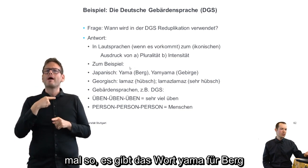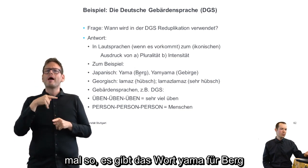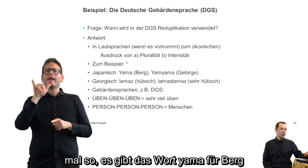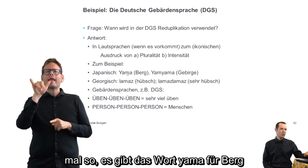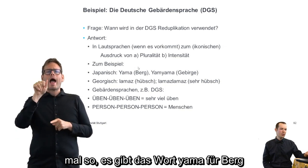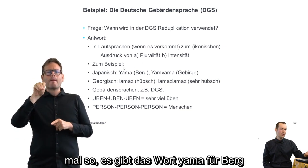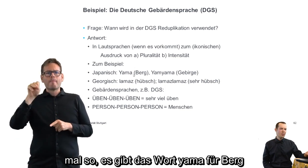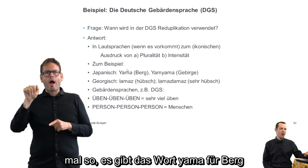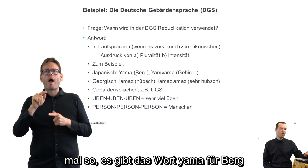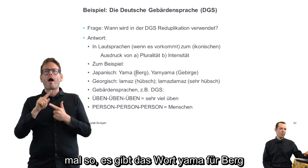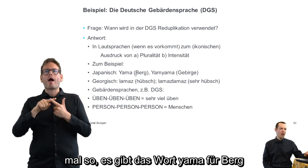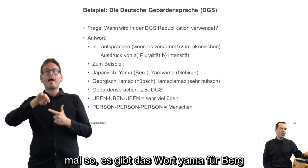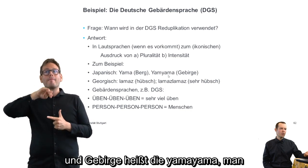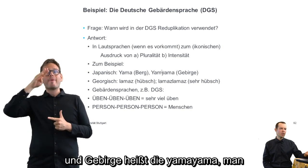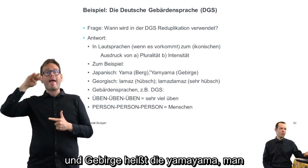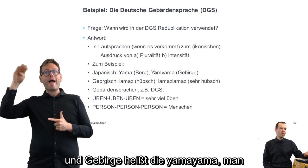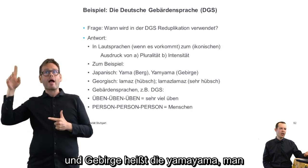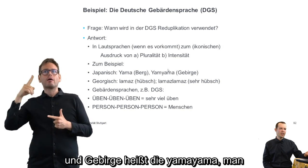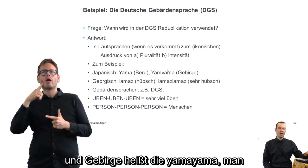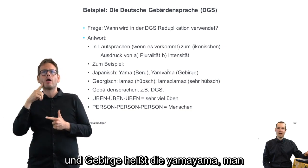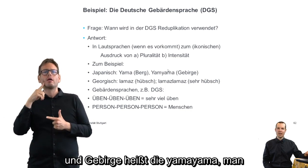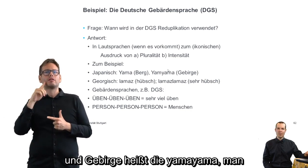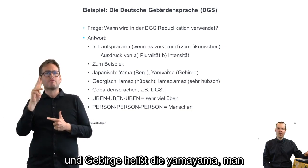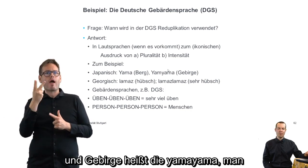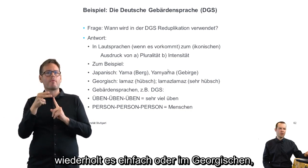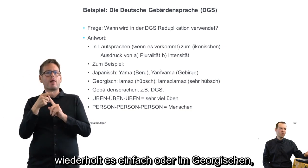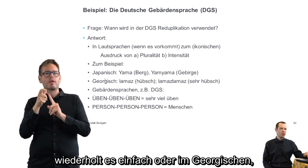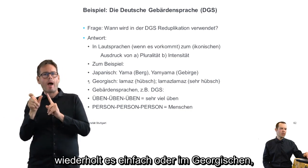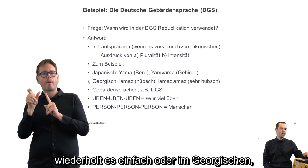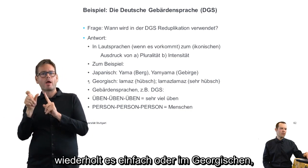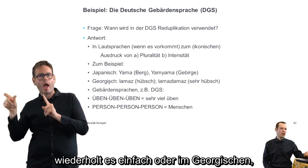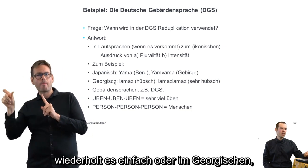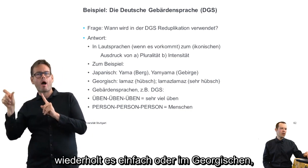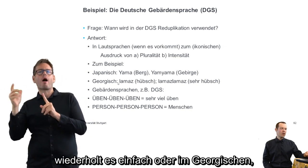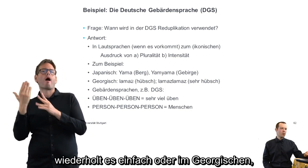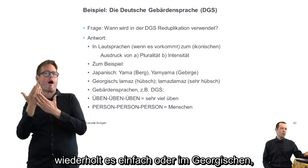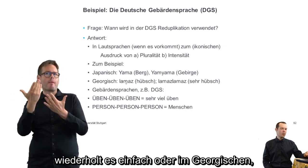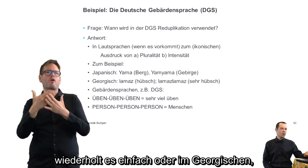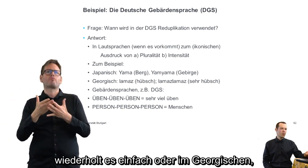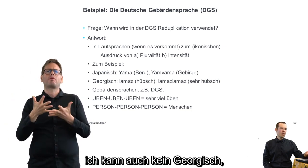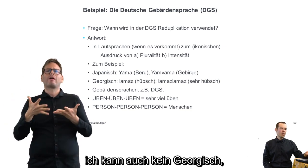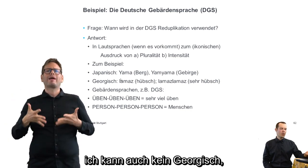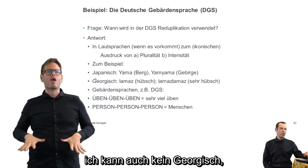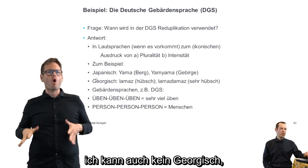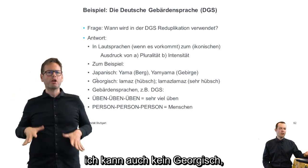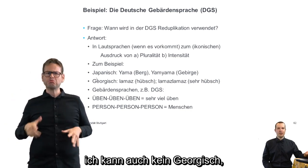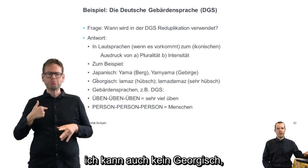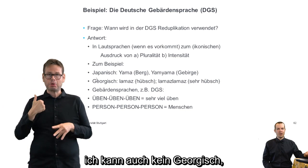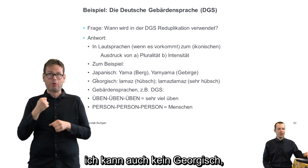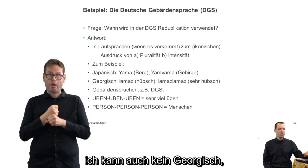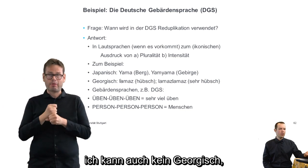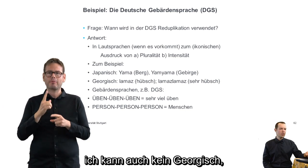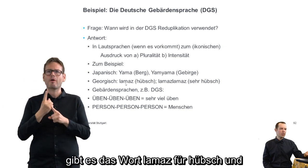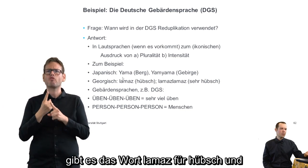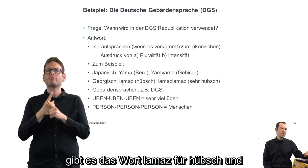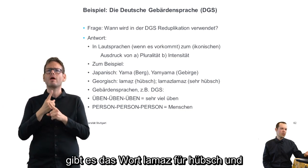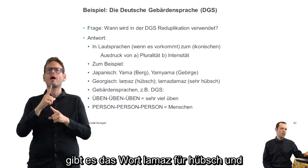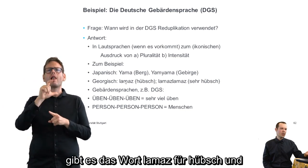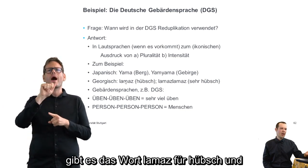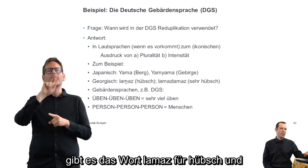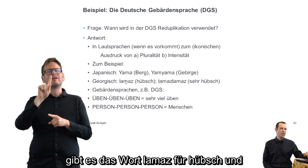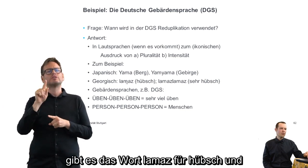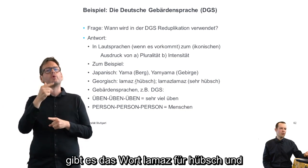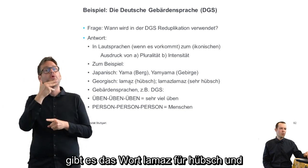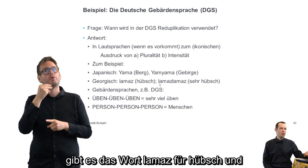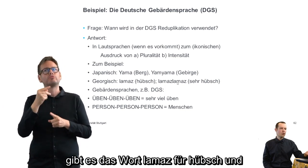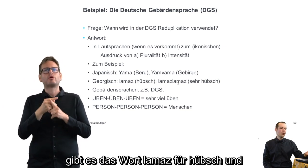einfach mal so es gibt das Wort Yama für Berg und Gebirge heißt Yama Yama man wiederholt es einfach oder im Georgischen ich kann auch kein Georgisch gibt es